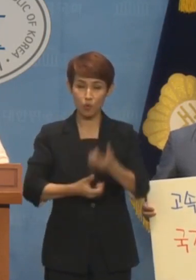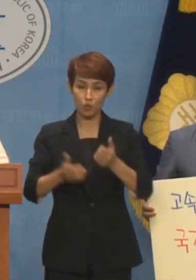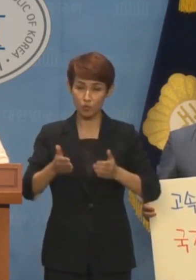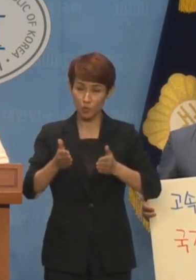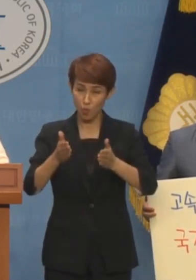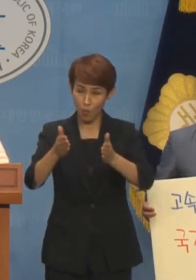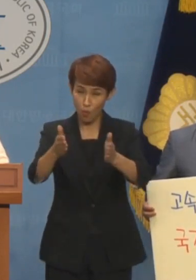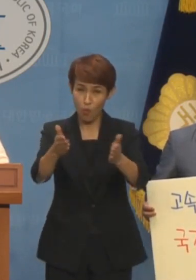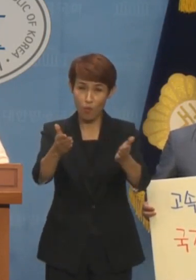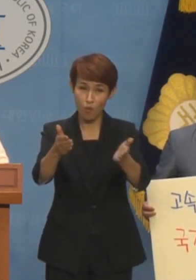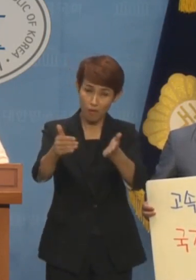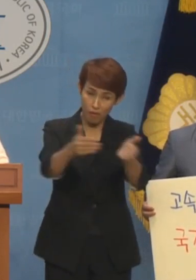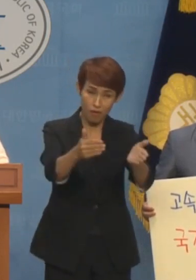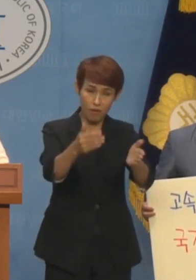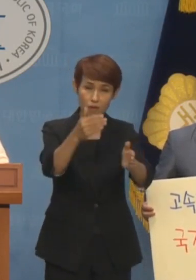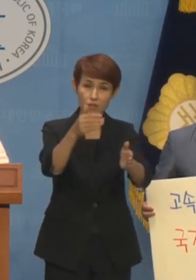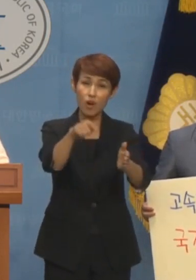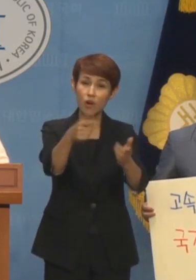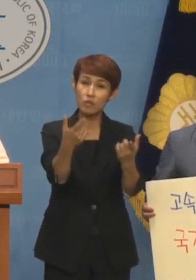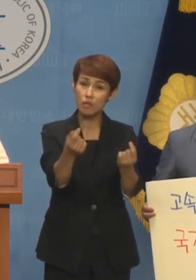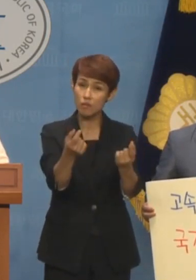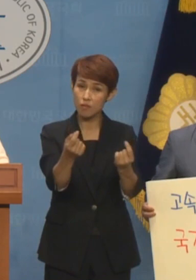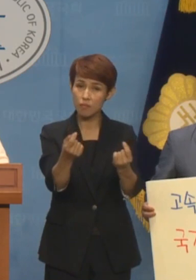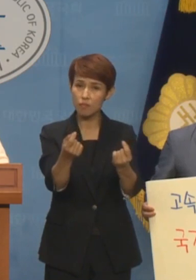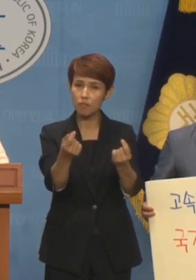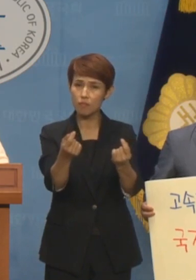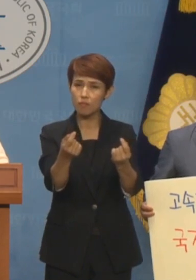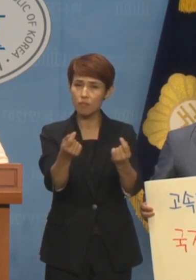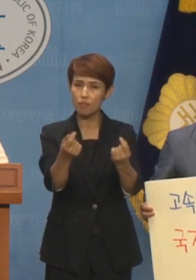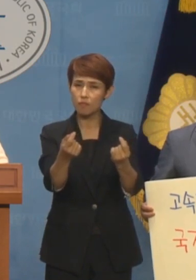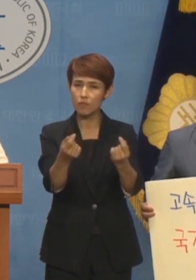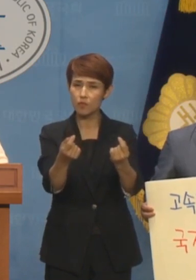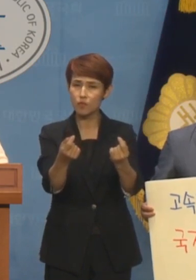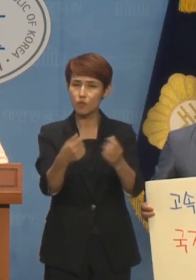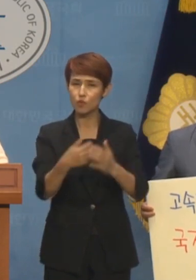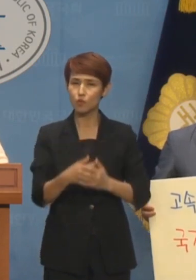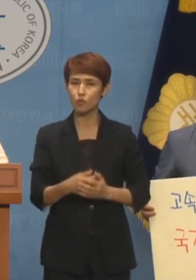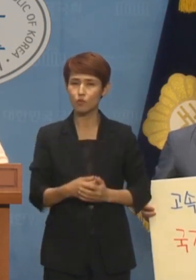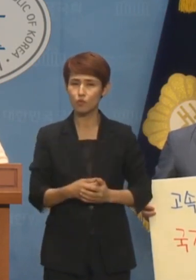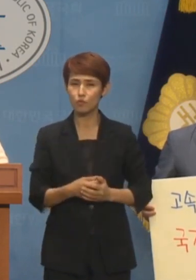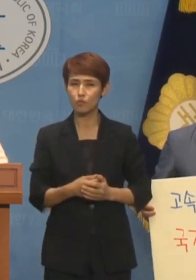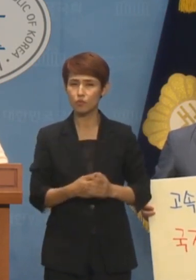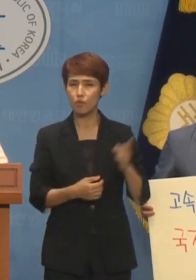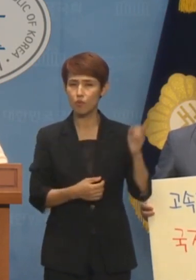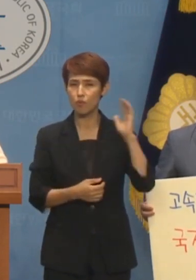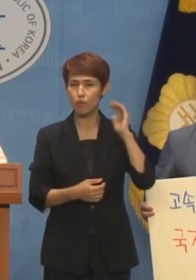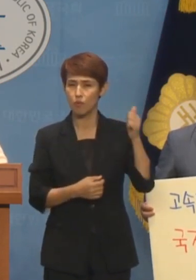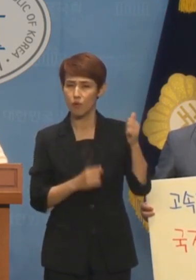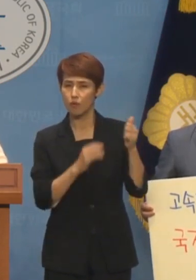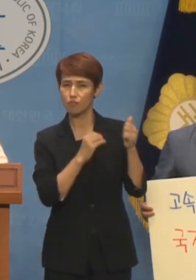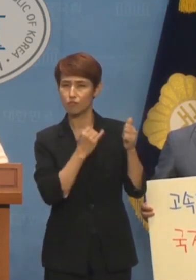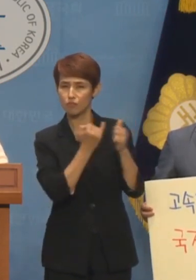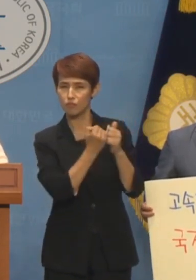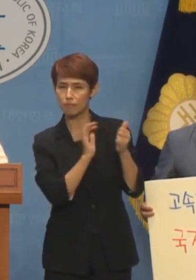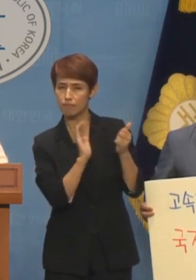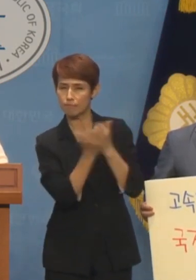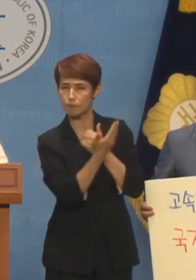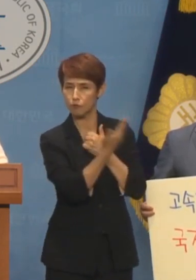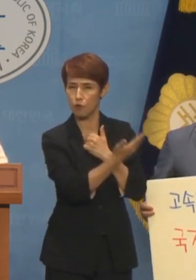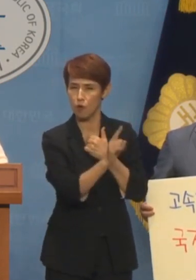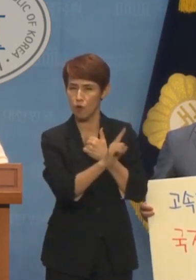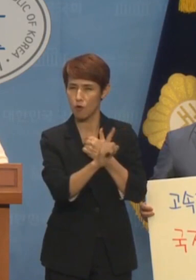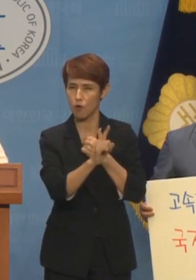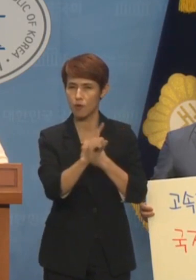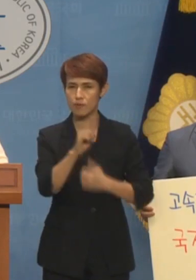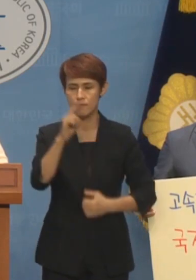양평고속도로만큼 그 다른 그분들의 그 무언가의 비리를 쉴드를 치실지 기대가 됩니다. 네,